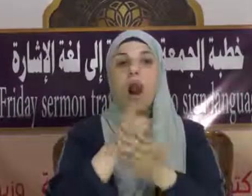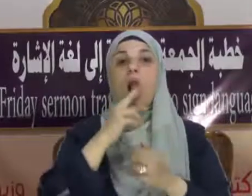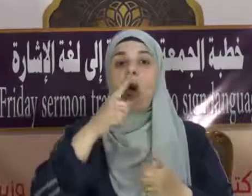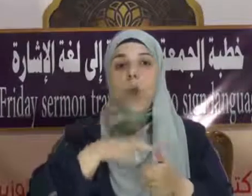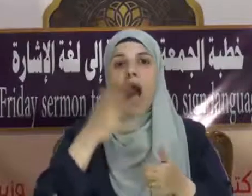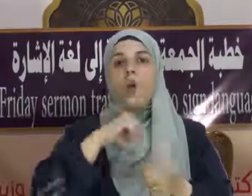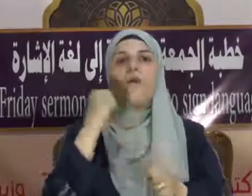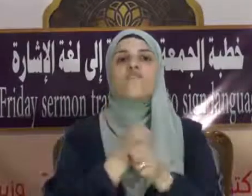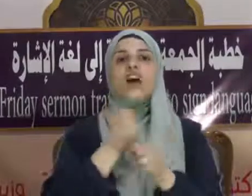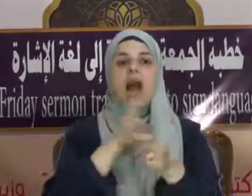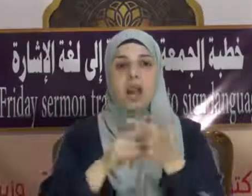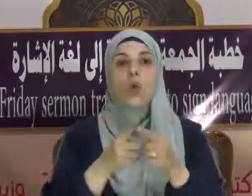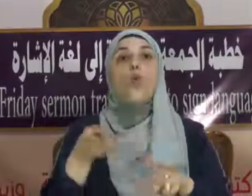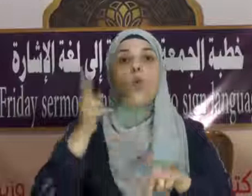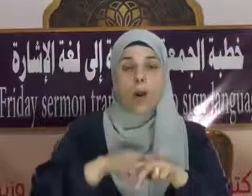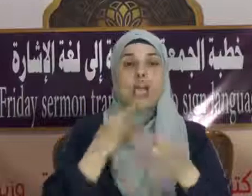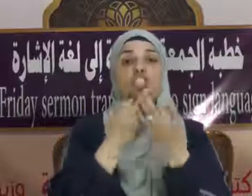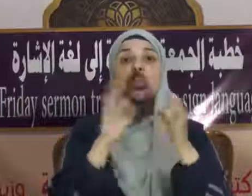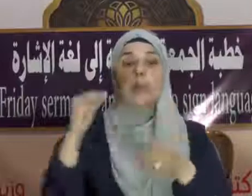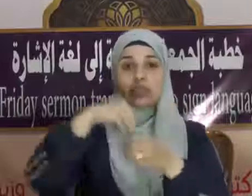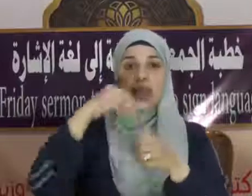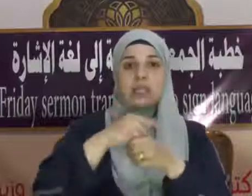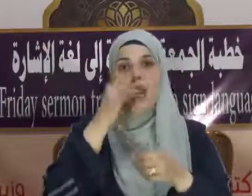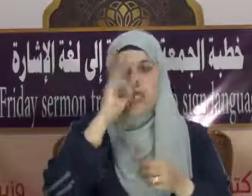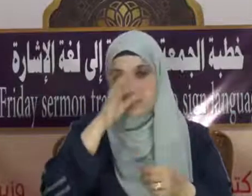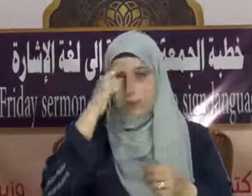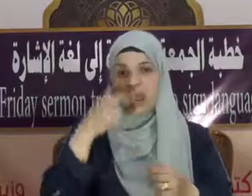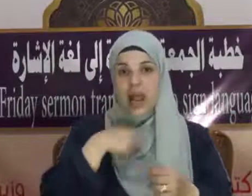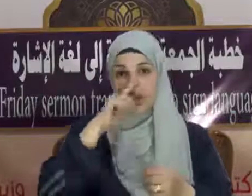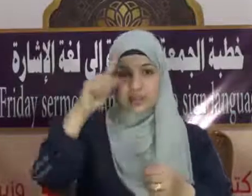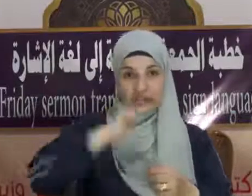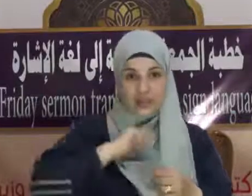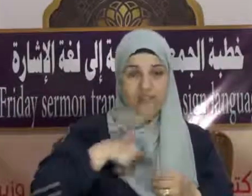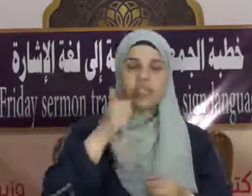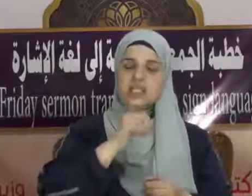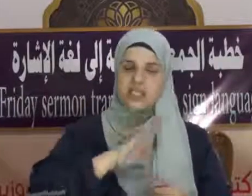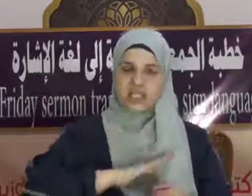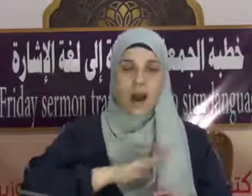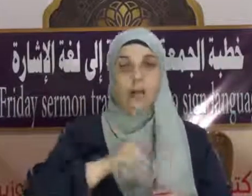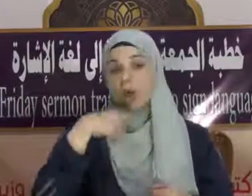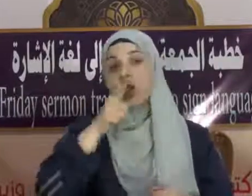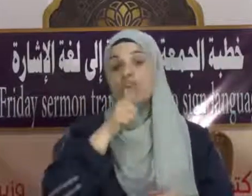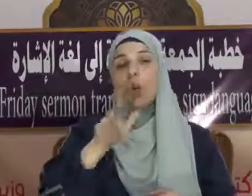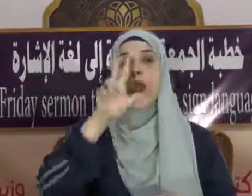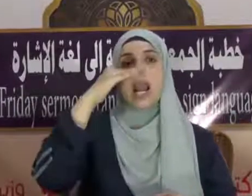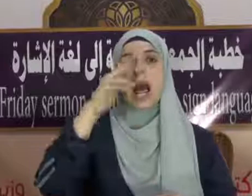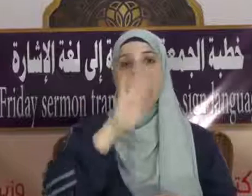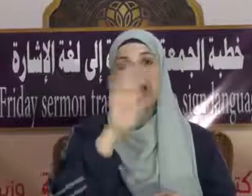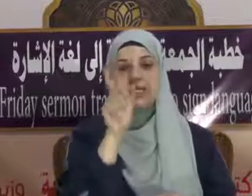فعلا، إنما تشمل تحمل الأذى منه. يقول الحسن البصري رحمه